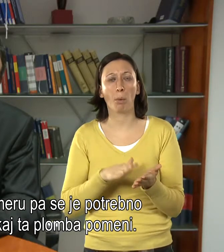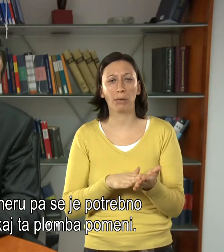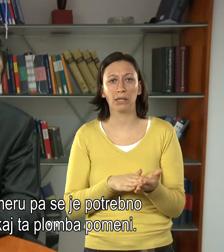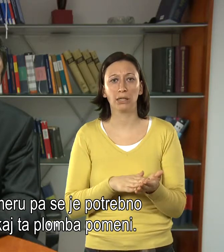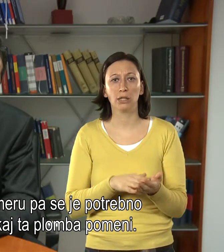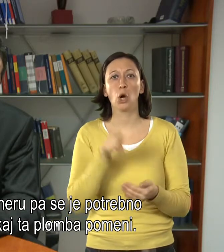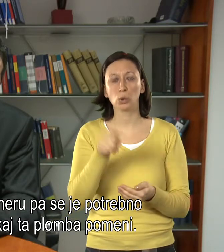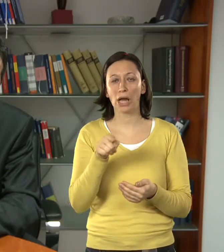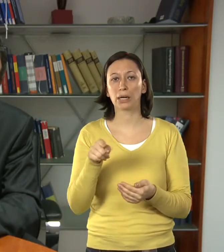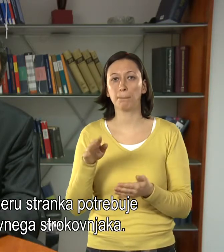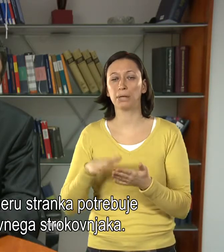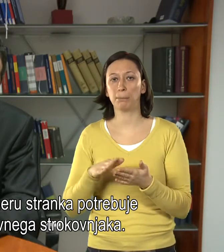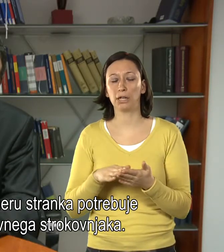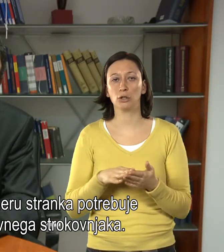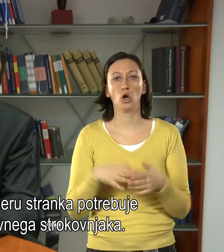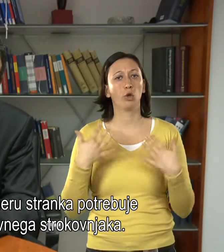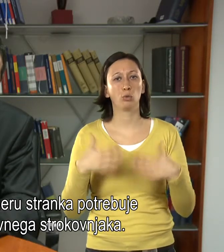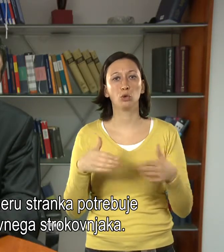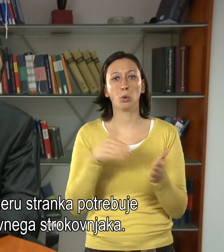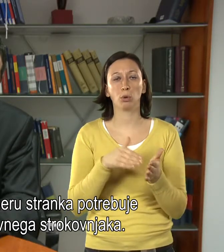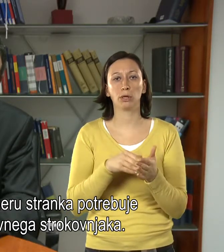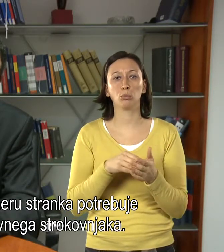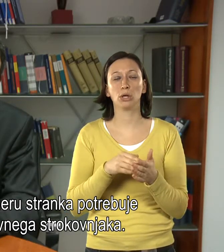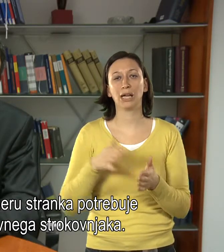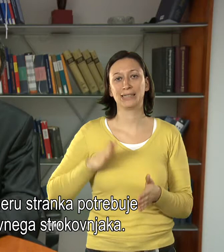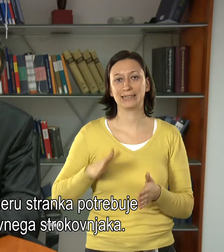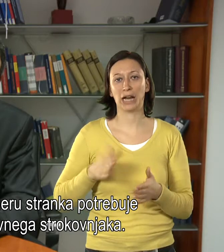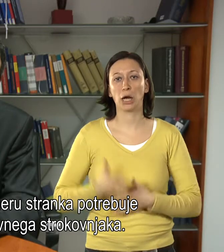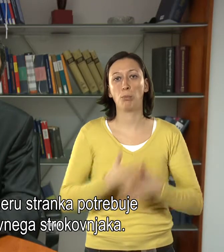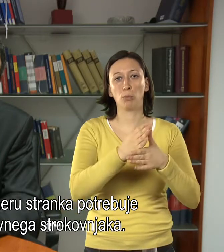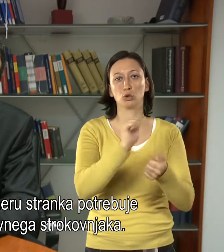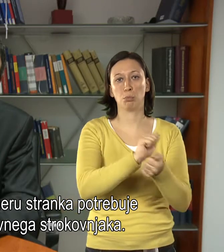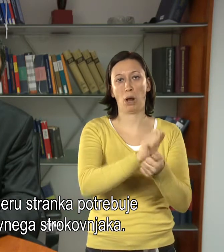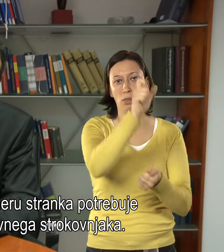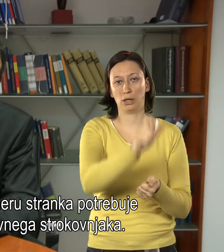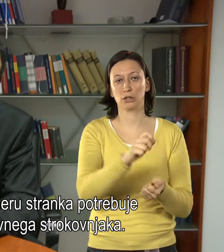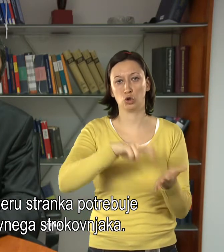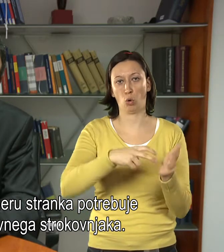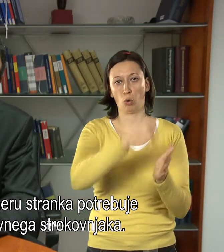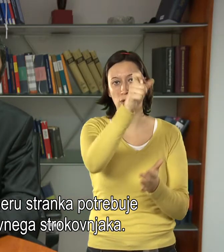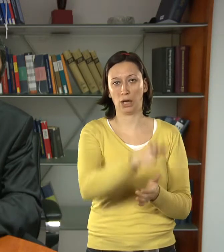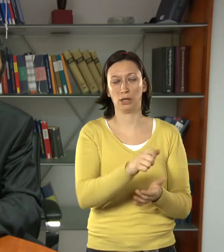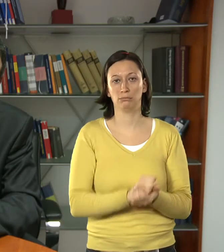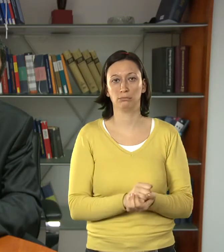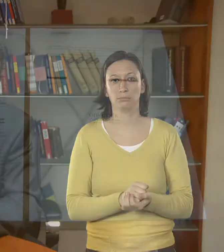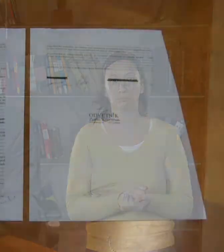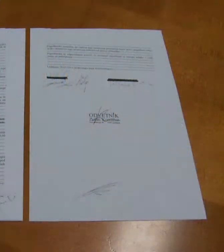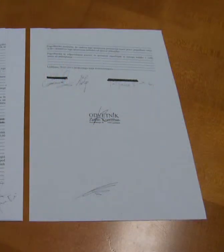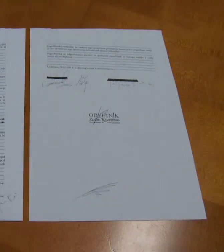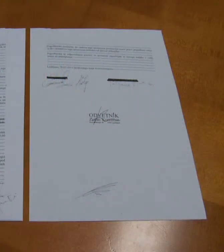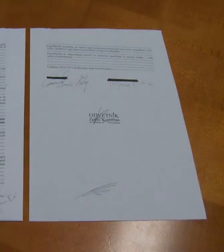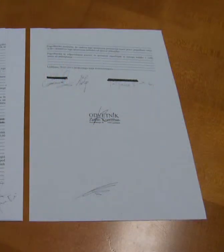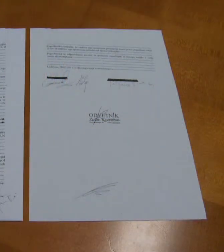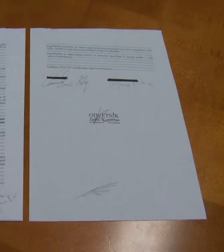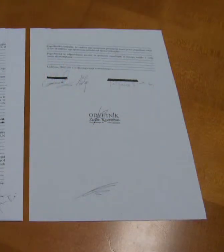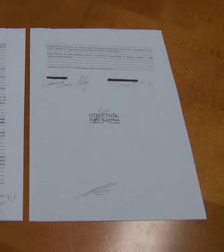ta plomba pomeni. V takem primeru nujno potrebuje stranka pomoč pravnega strokovnjaka.